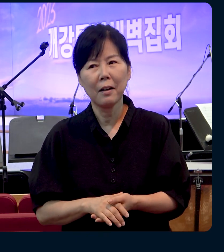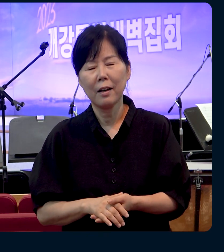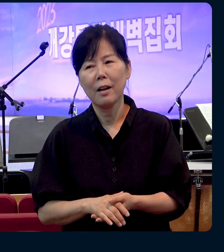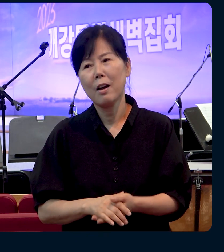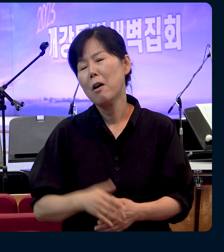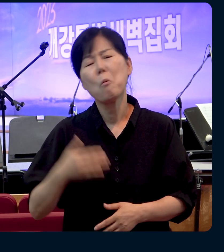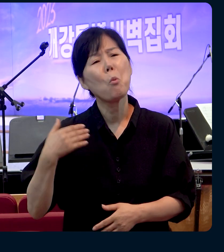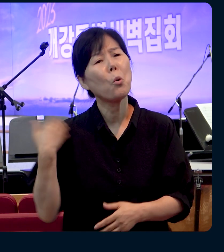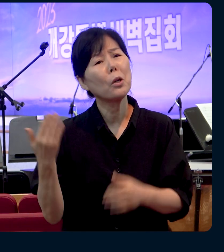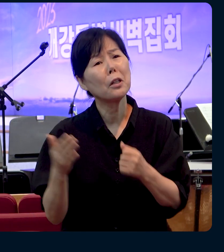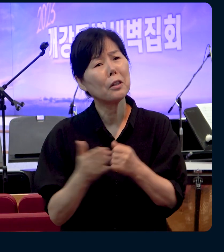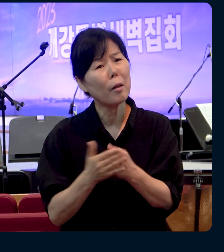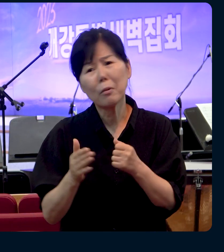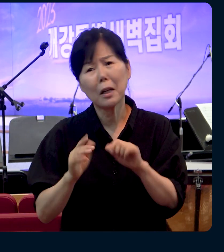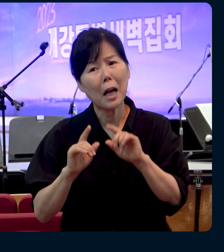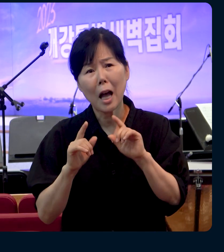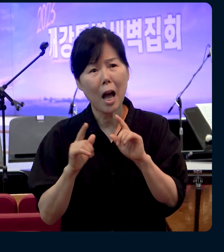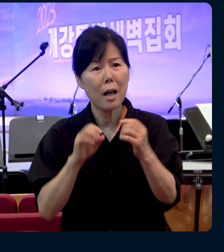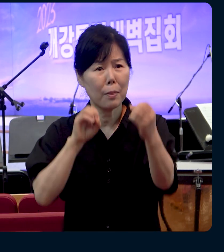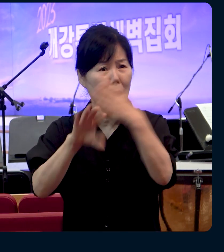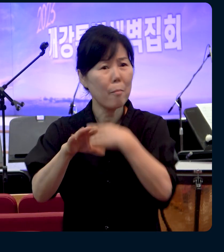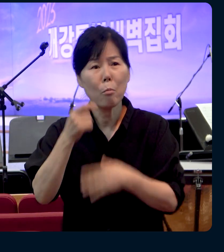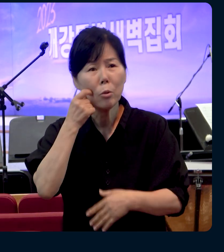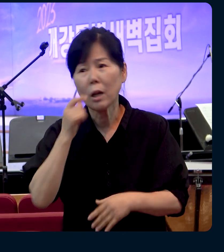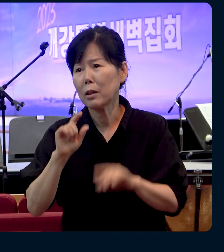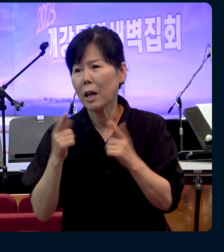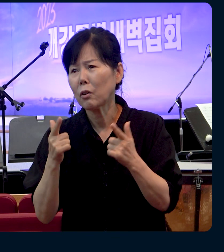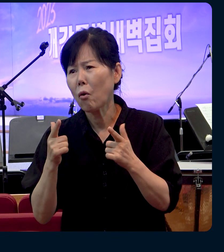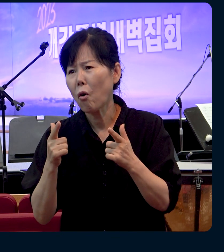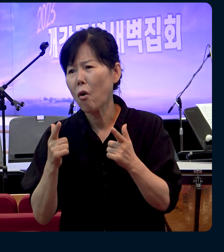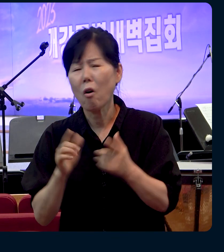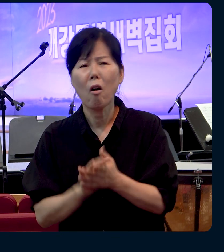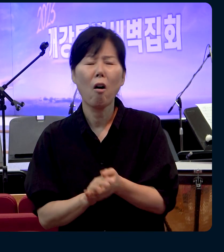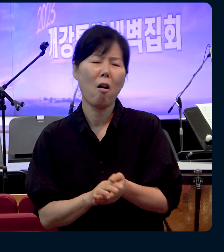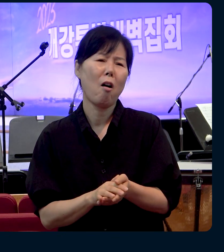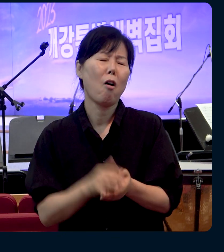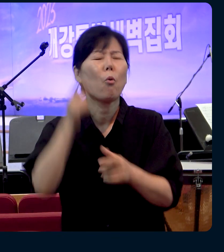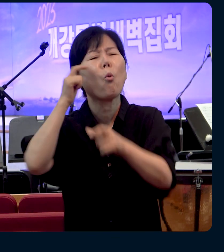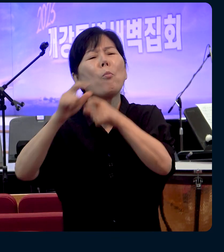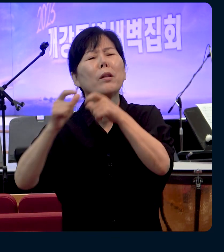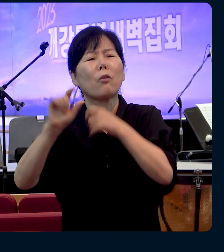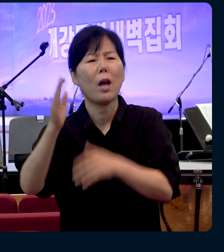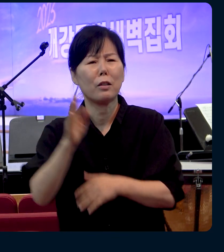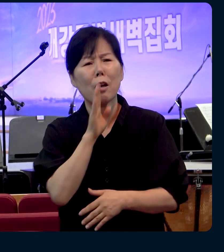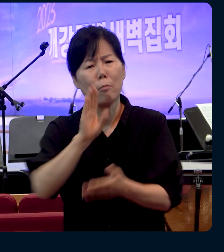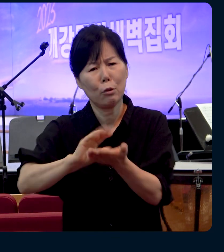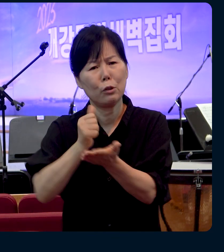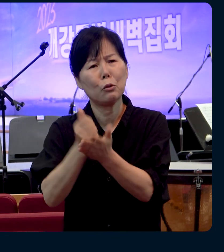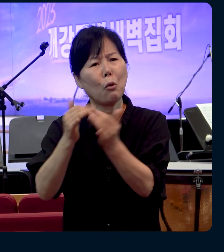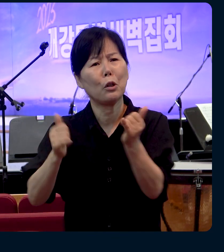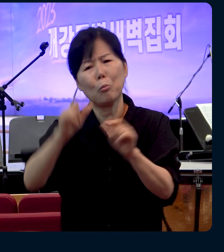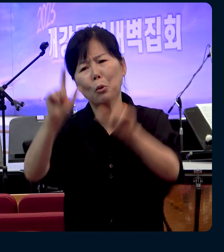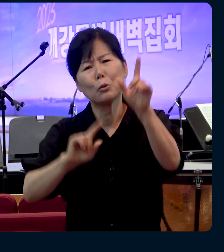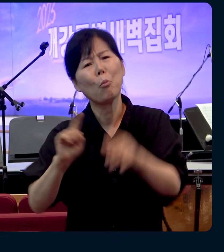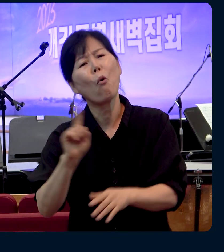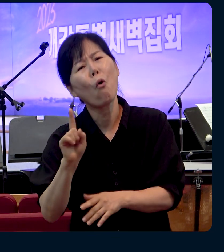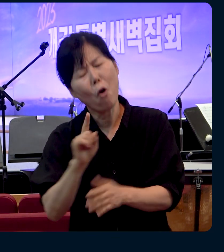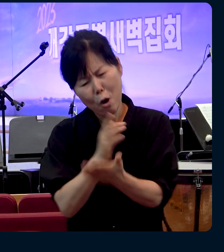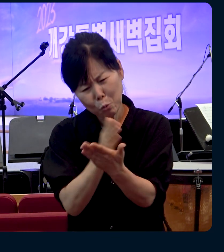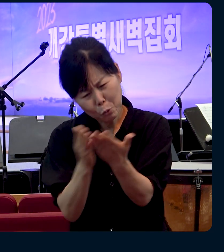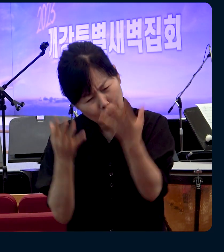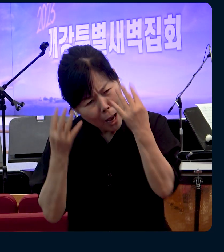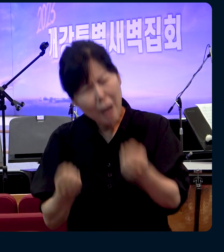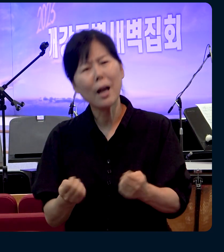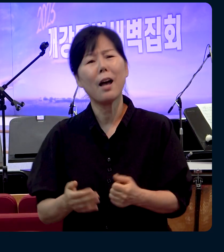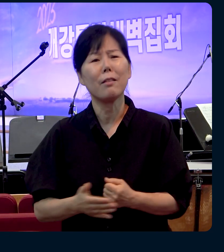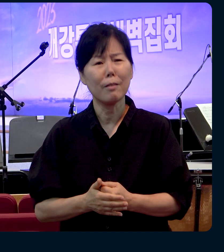많아서 한두 마디로 이렇게 요약하는 게 쉽지 않죠. 그렇잖아요. 그리스도인을 살아간다는 것이, 참된